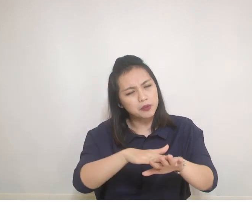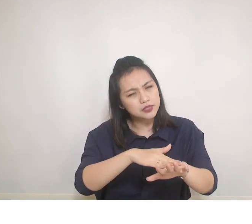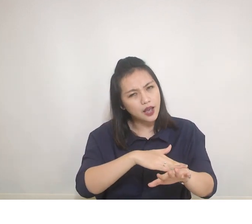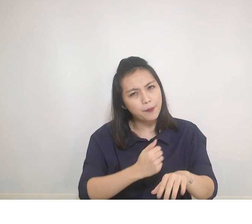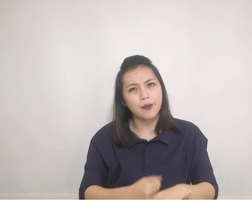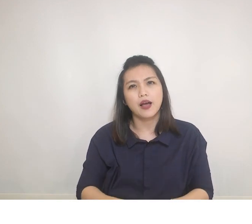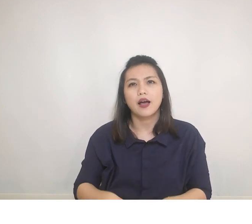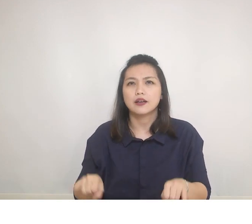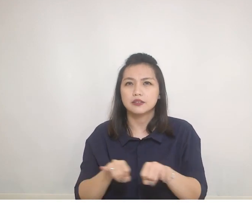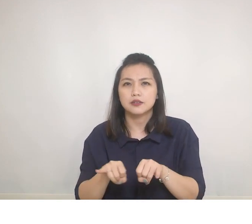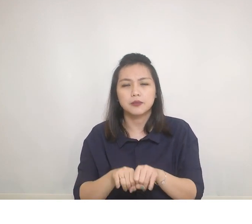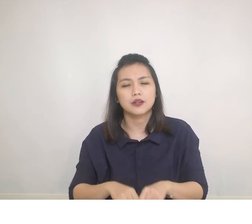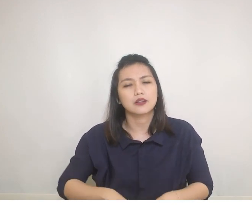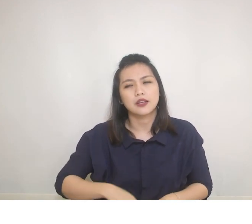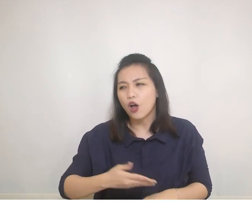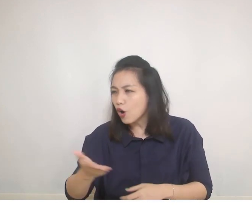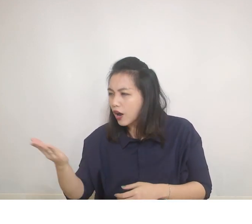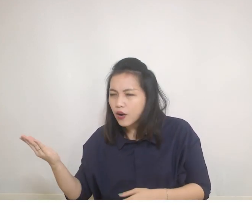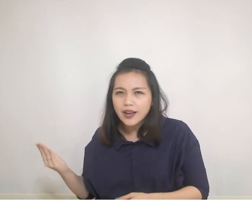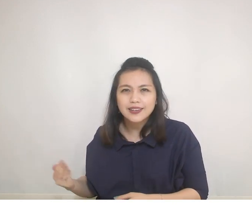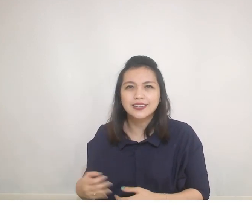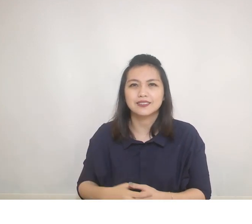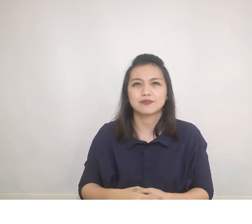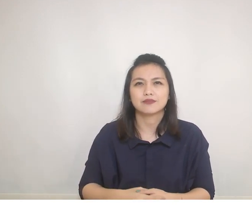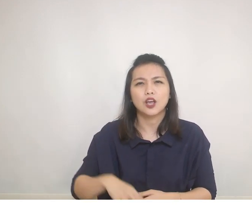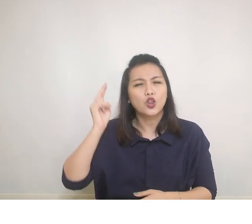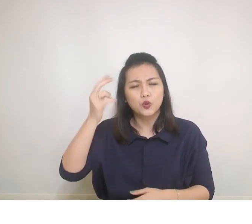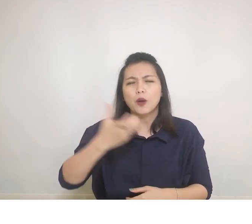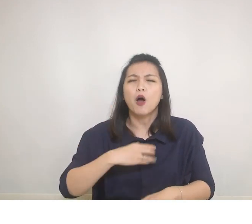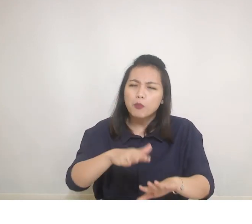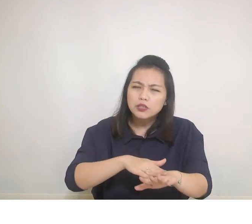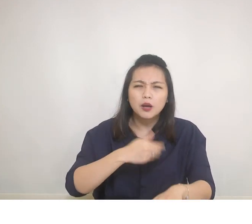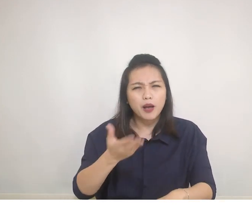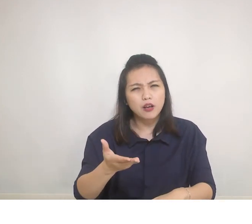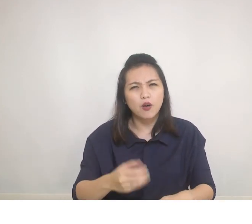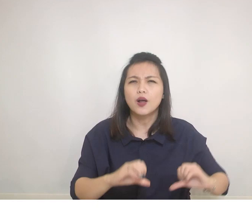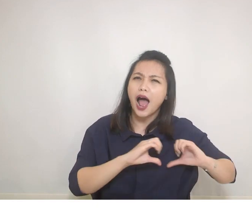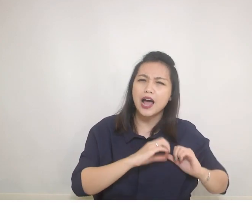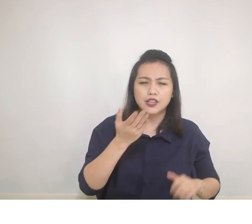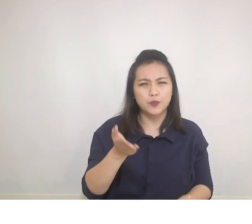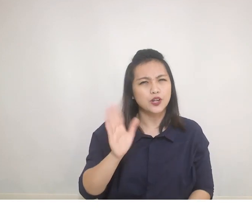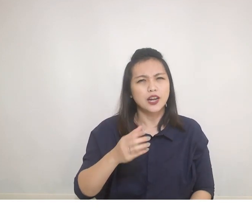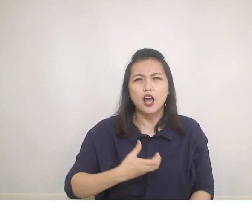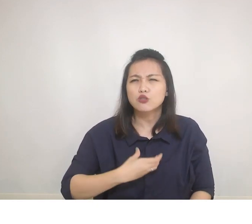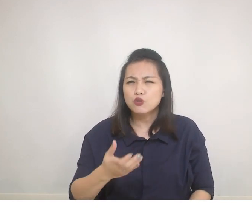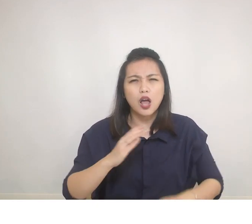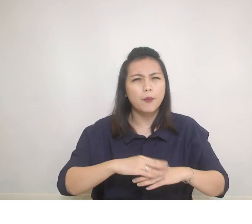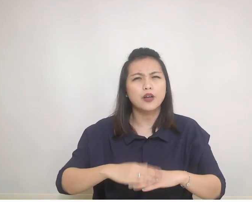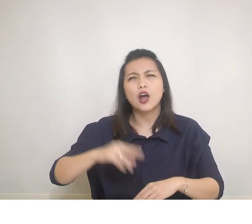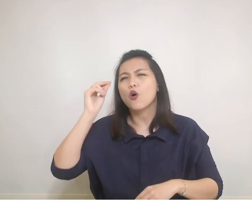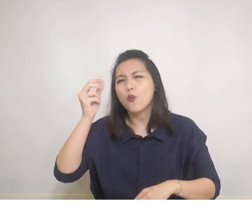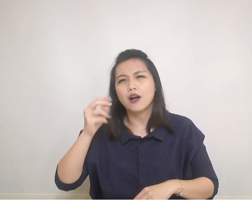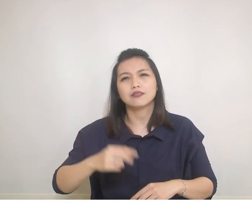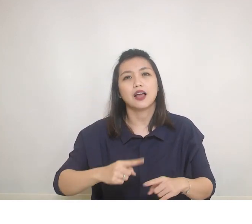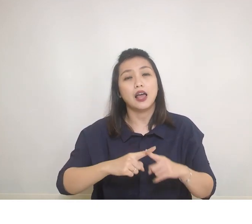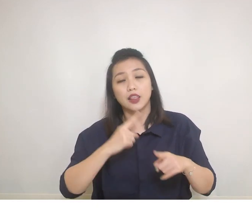mereka benar-benar menjadi pekerja keras yang punya hati yang benar, yaitu mengasihi Tuhan, mencari dahulu kerajaan